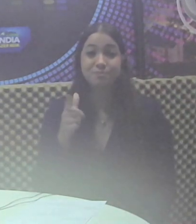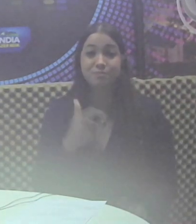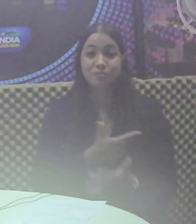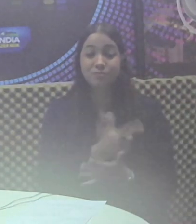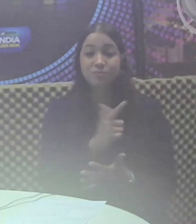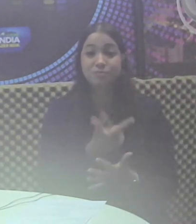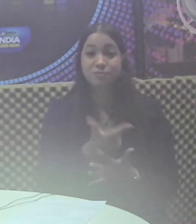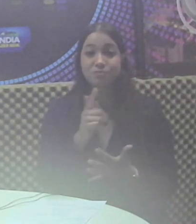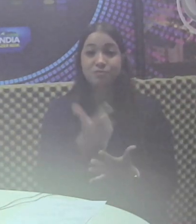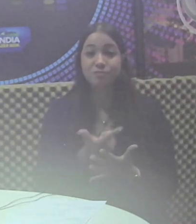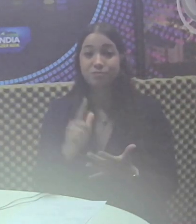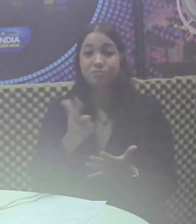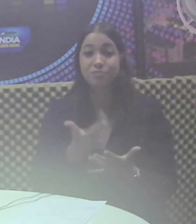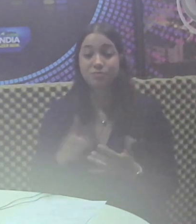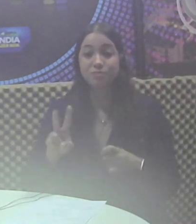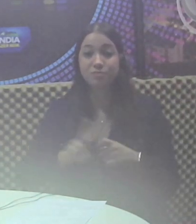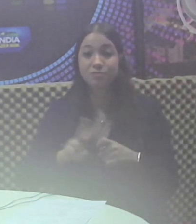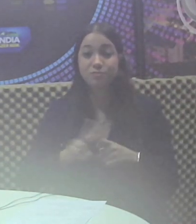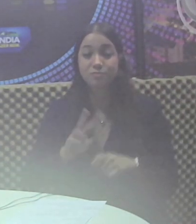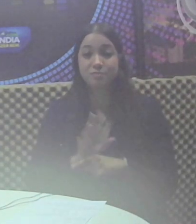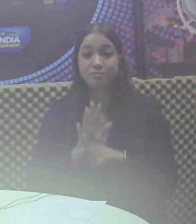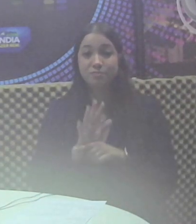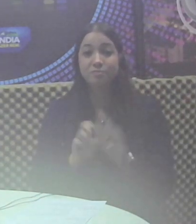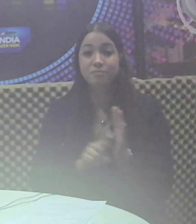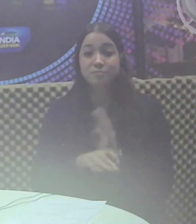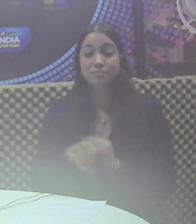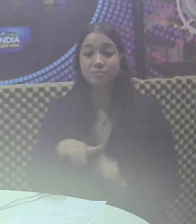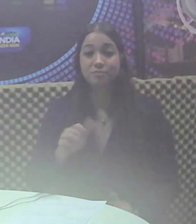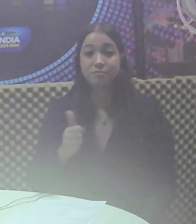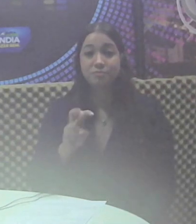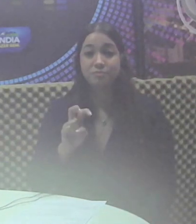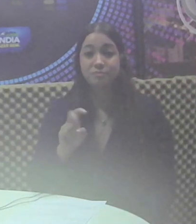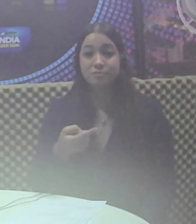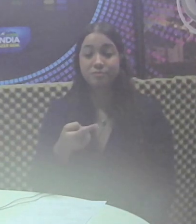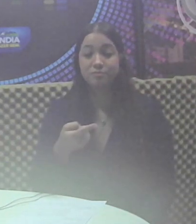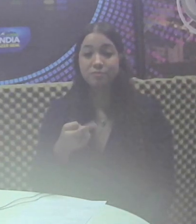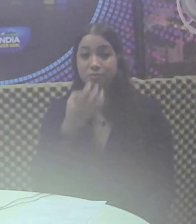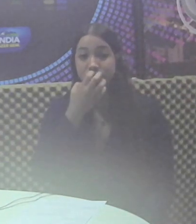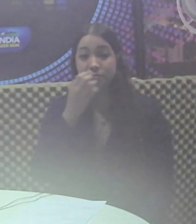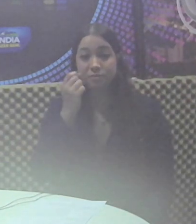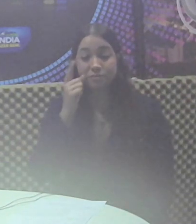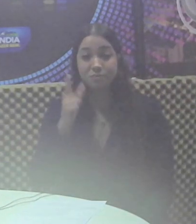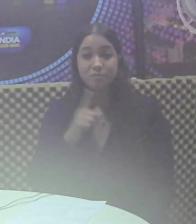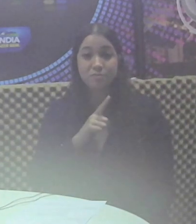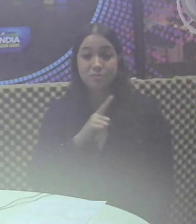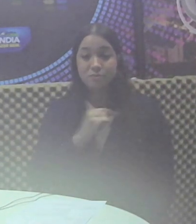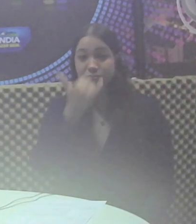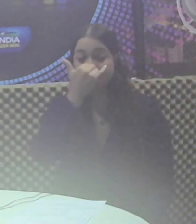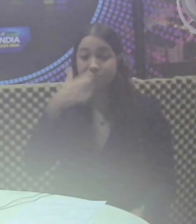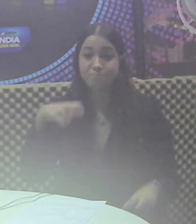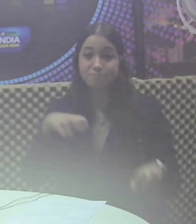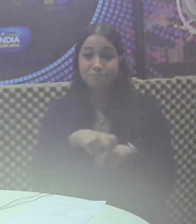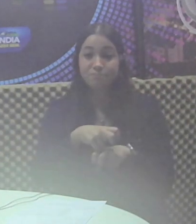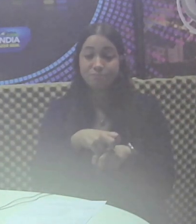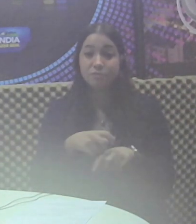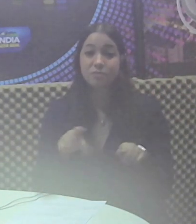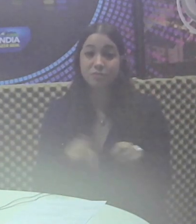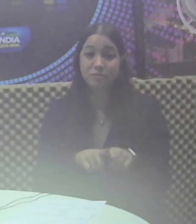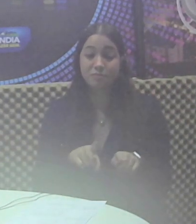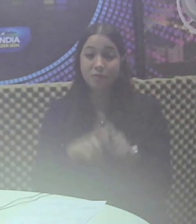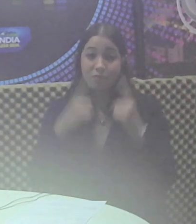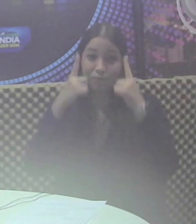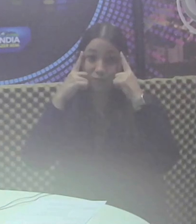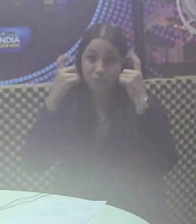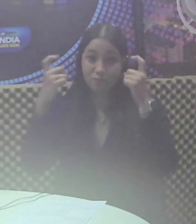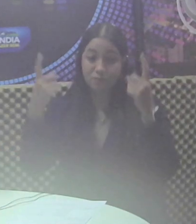tipos de assistência veterinária, beneficiando mais de 15 mil animais, o que inclui vítimas de atropelamento e maus-tratos.